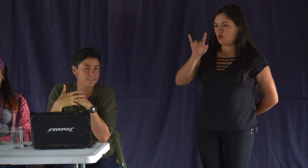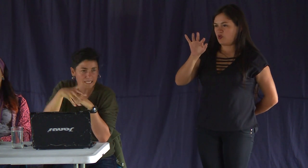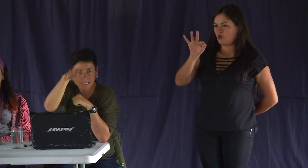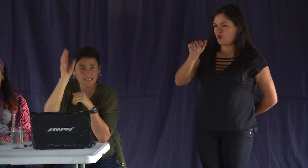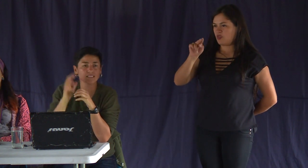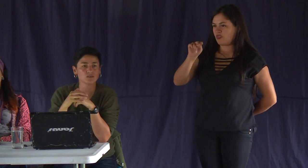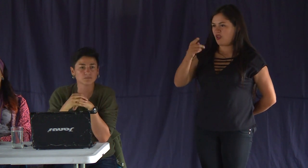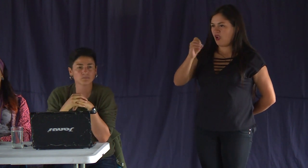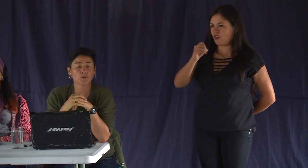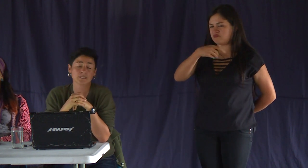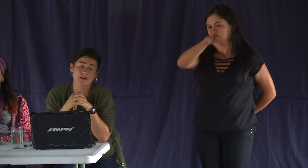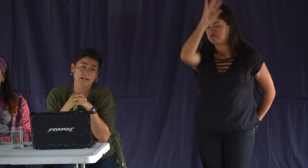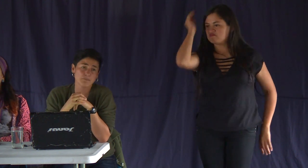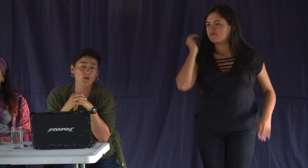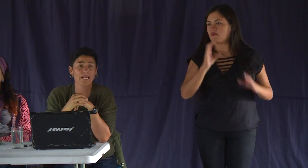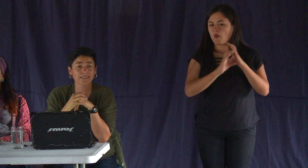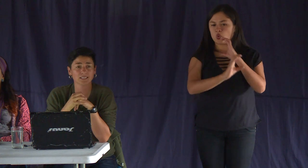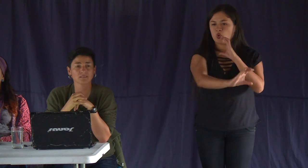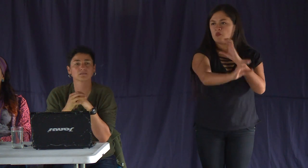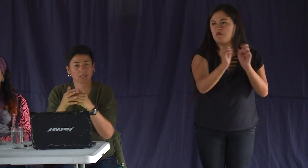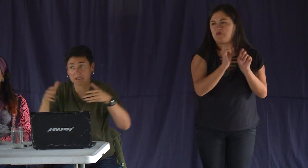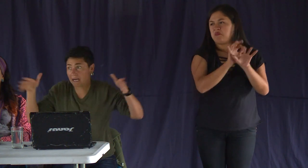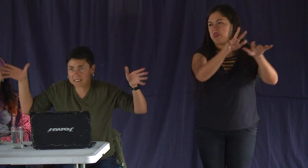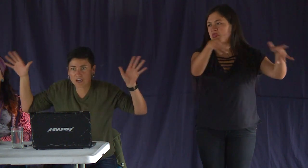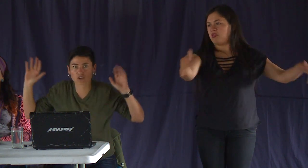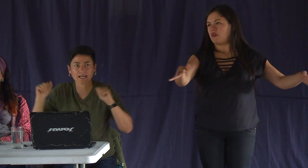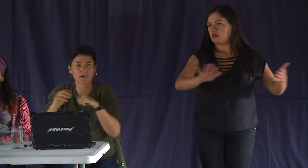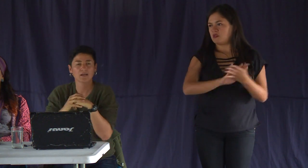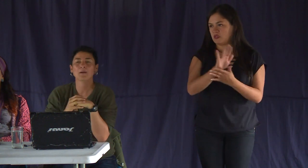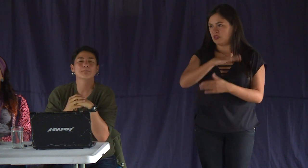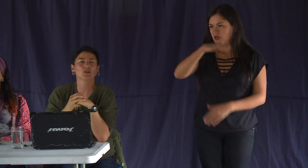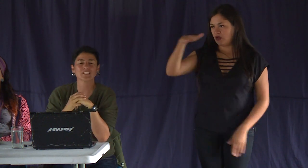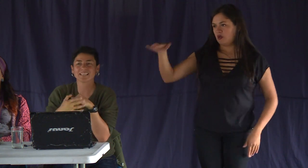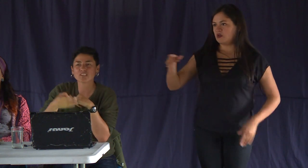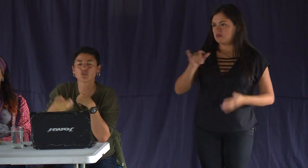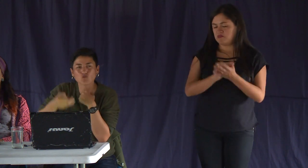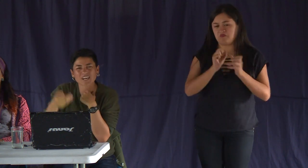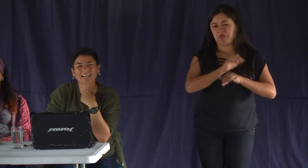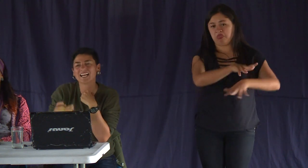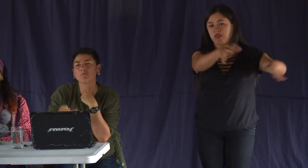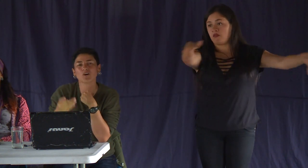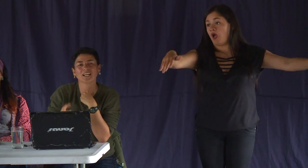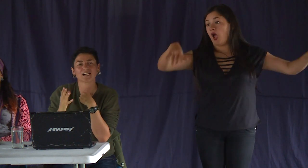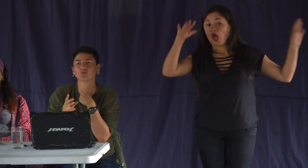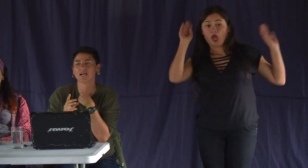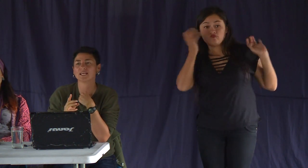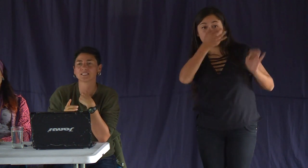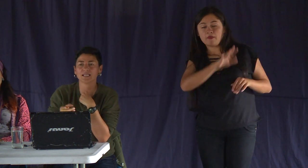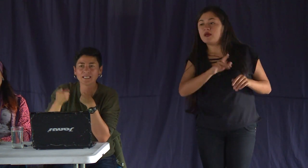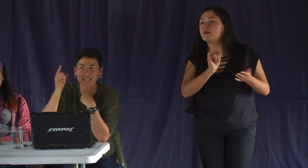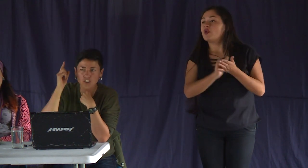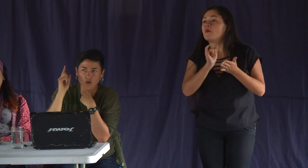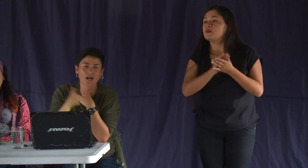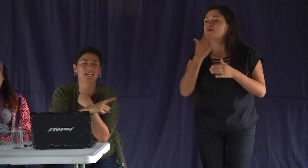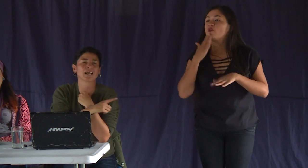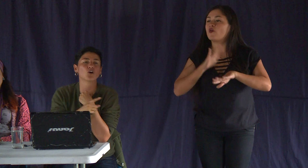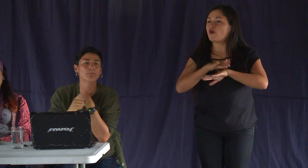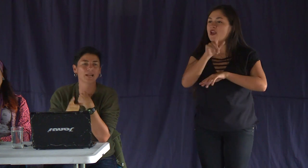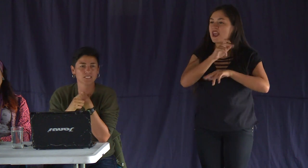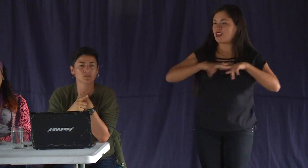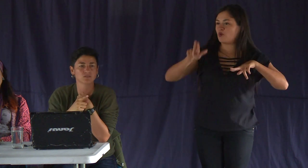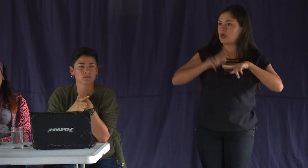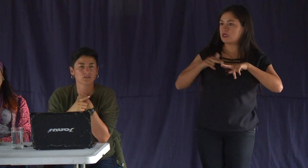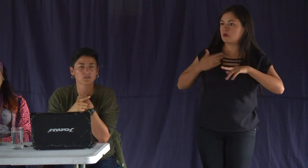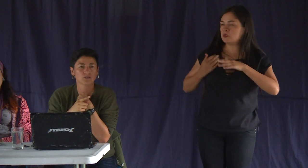Que se reviente eso, pues embarrada por la gente, que se alcance a correr. Pero es que eso es un reclamo de la naturaleza y eso a